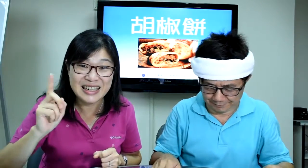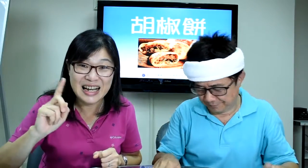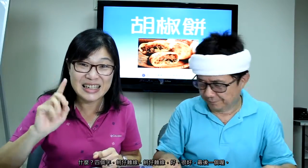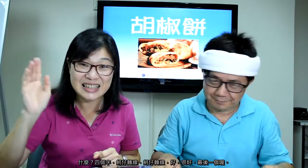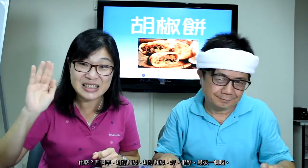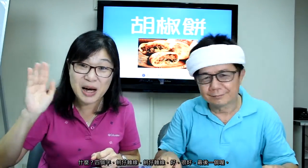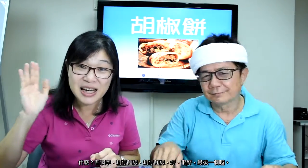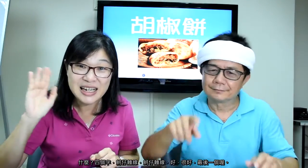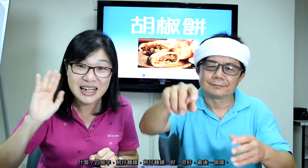什么？